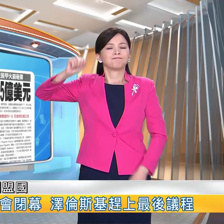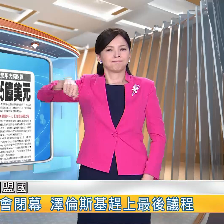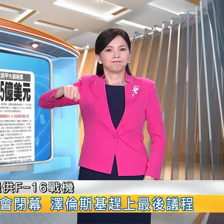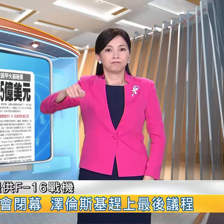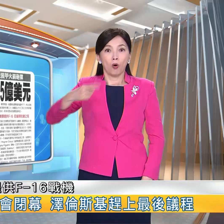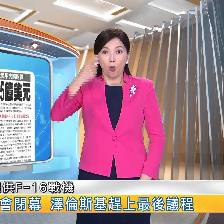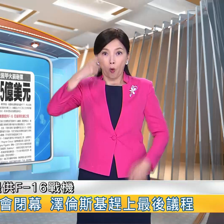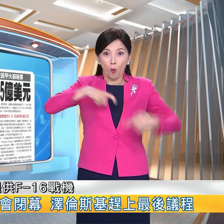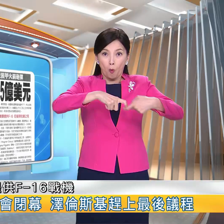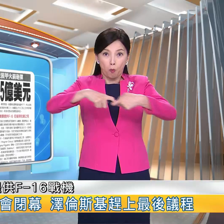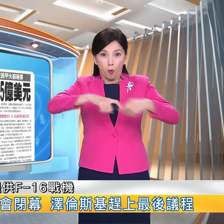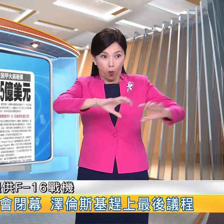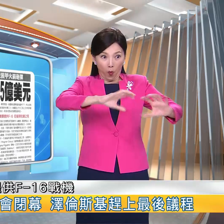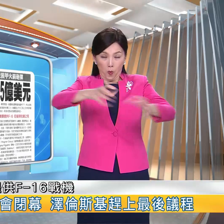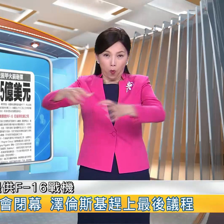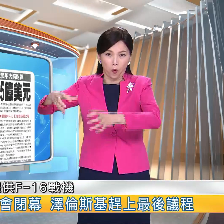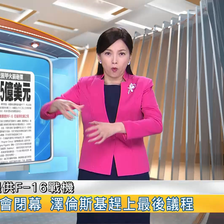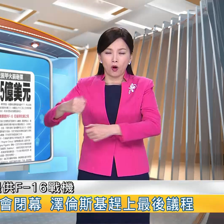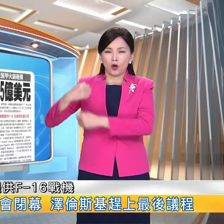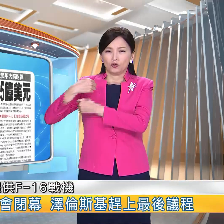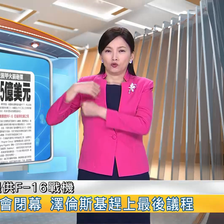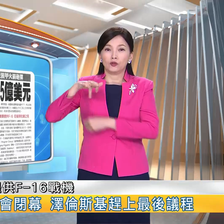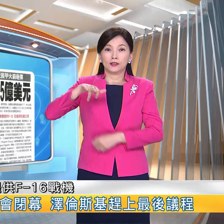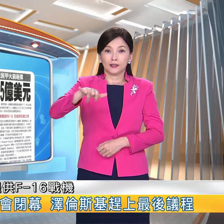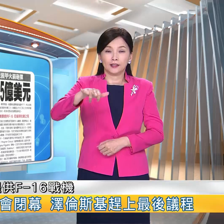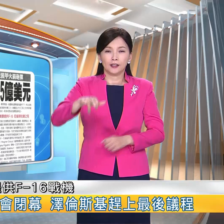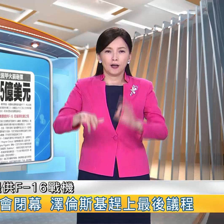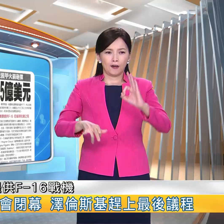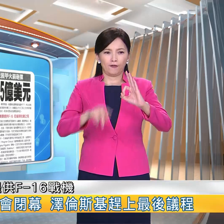乌克兰提供 F-16 战机。